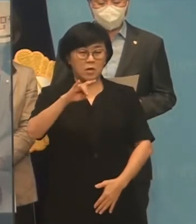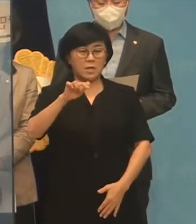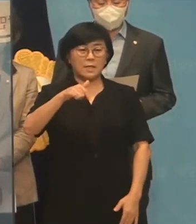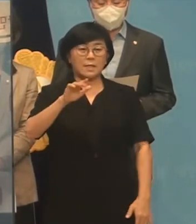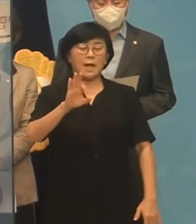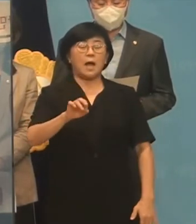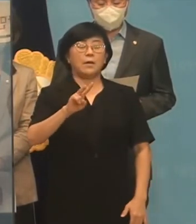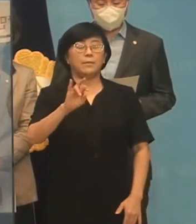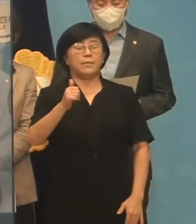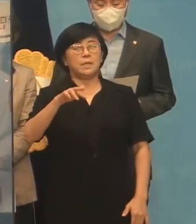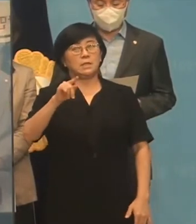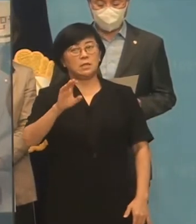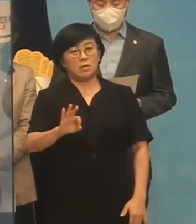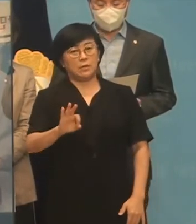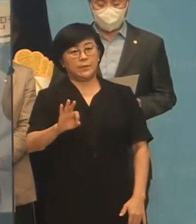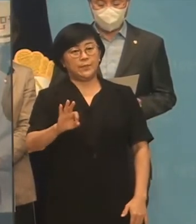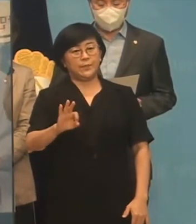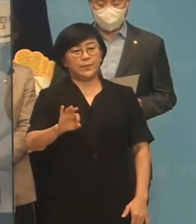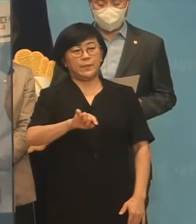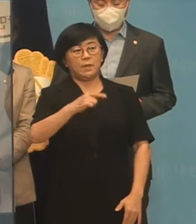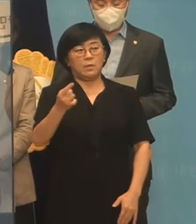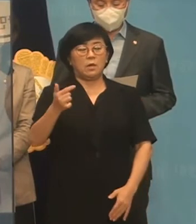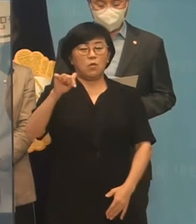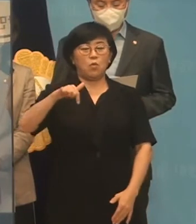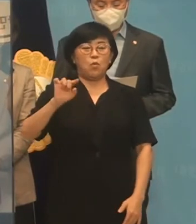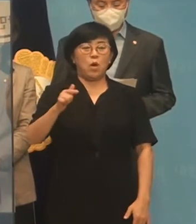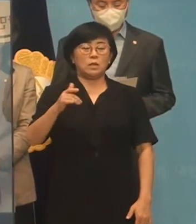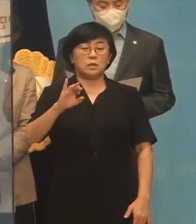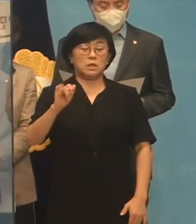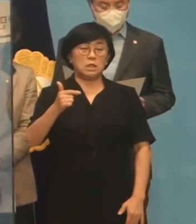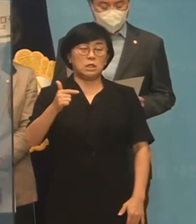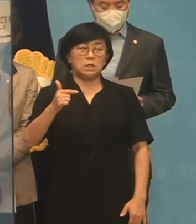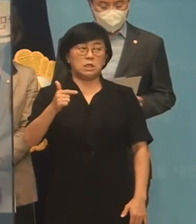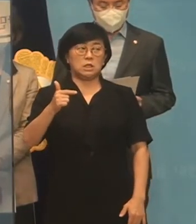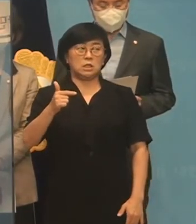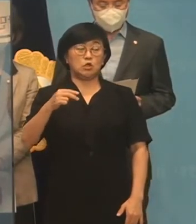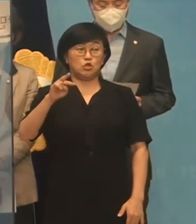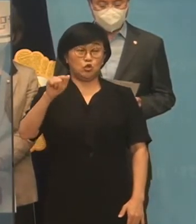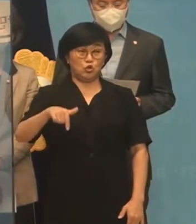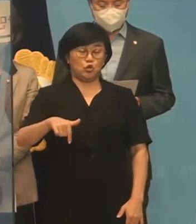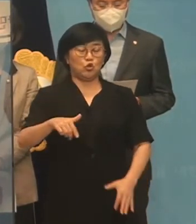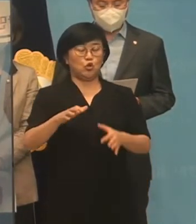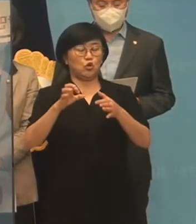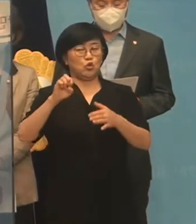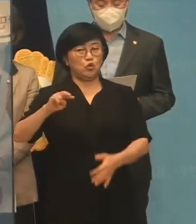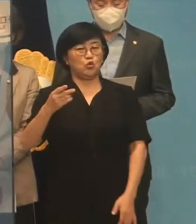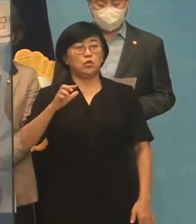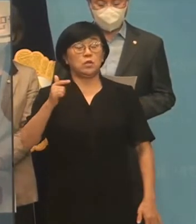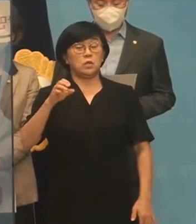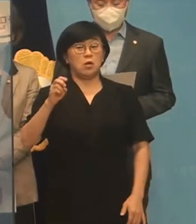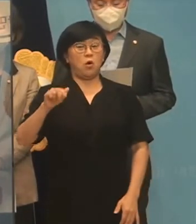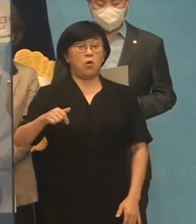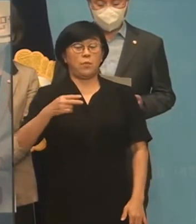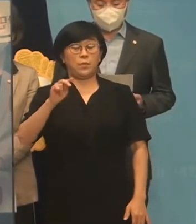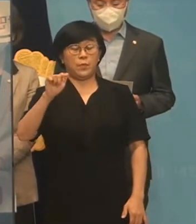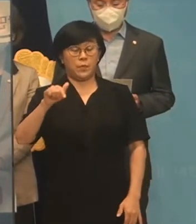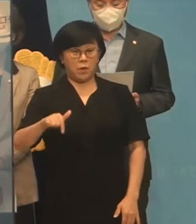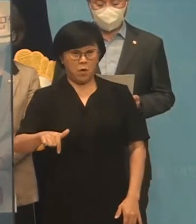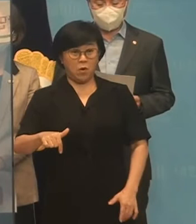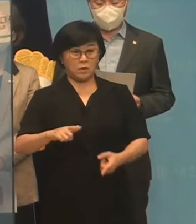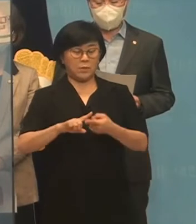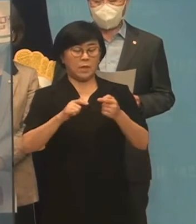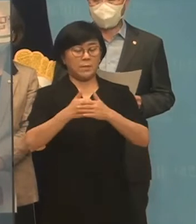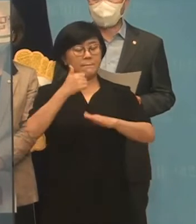의원 그리고 권인숙 의원 그리고 윤용덕 의원이 낭독을 하고 난 이후에 강민석